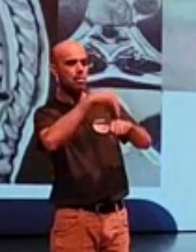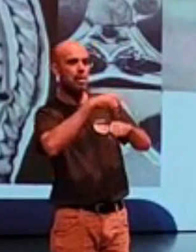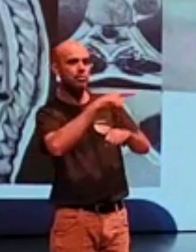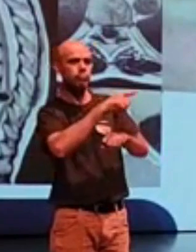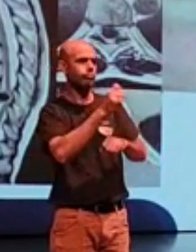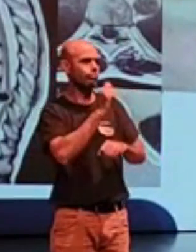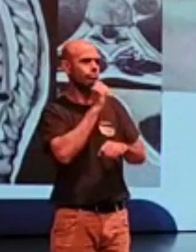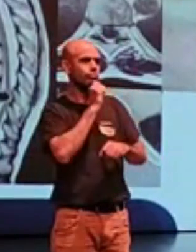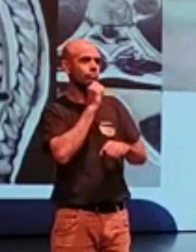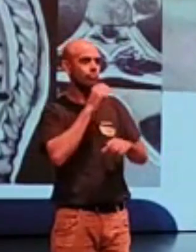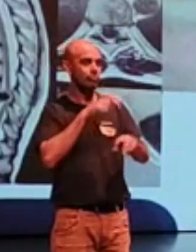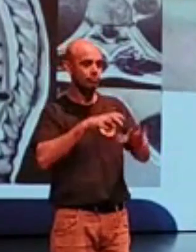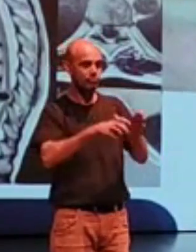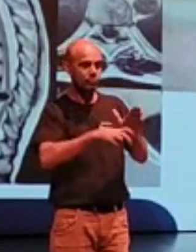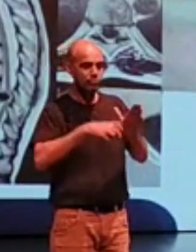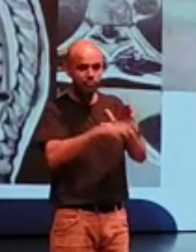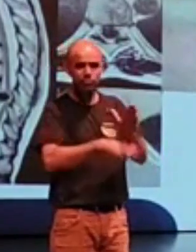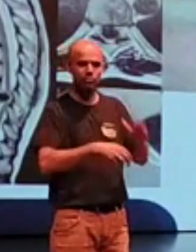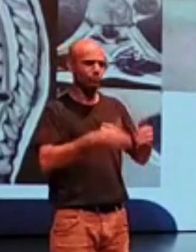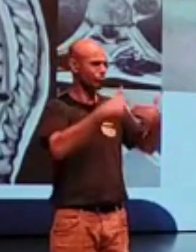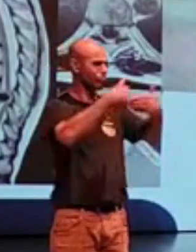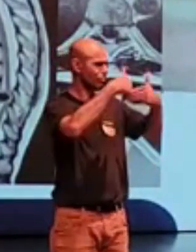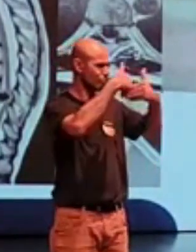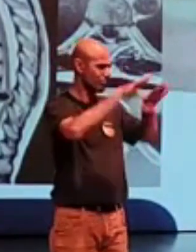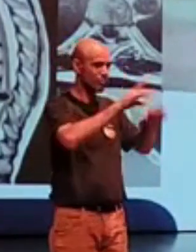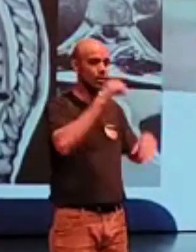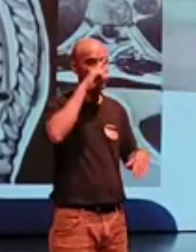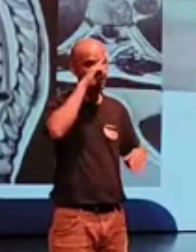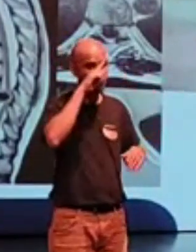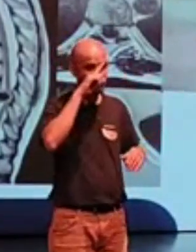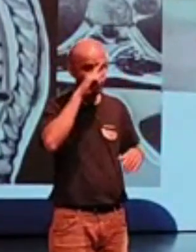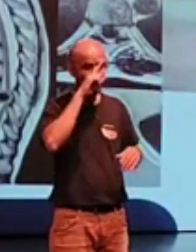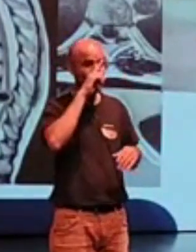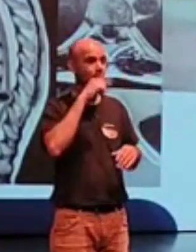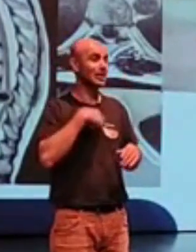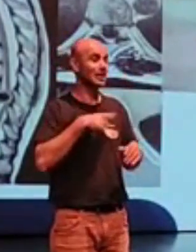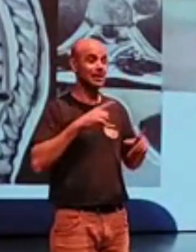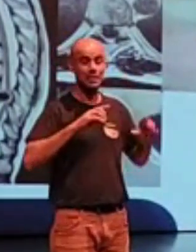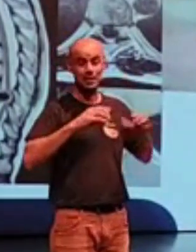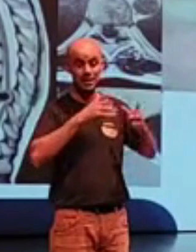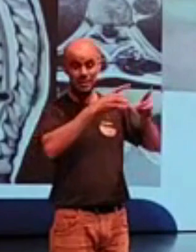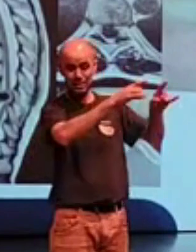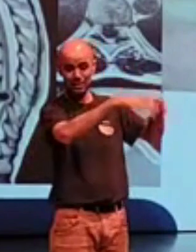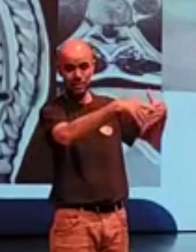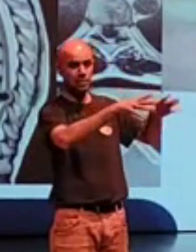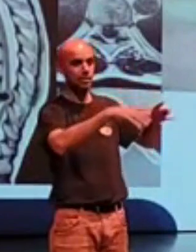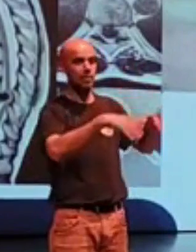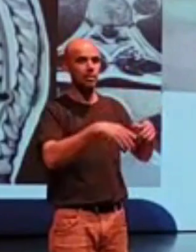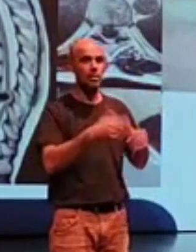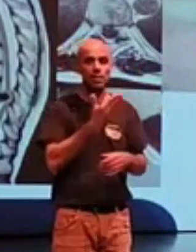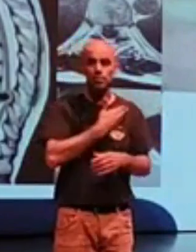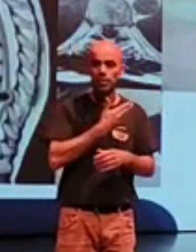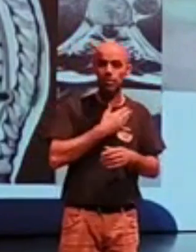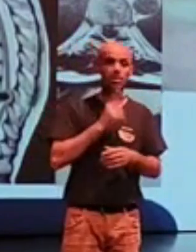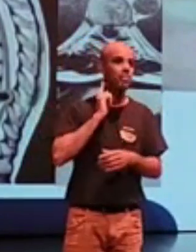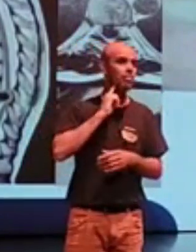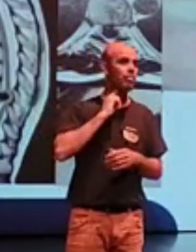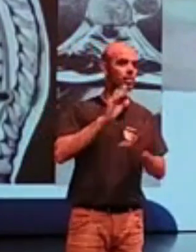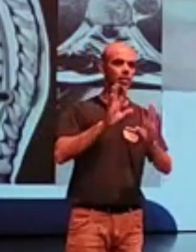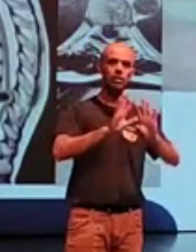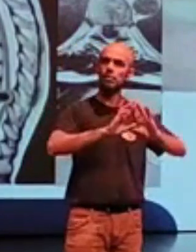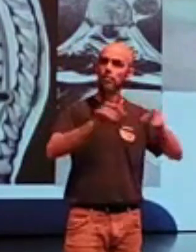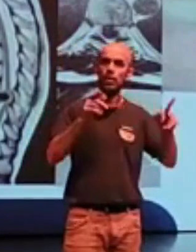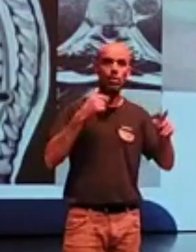de coluna, consideraram, olha, não tem que fazer nada, o risco é muito alto, deixa, já era, acabou. E esse meu colega, lá de Minas, ele falou, Bessa,